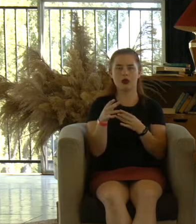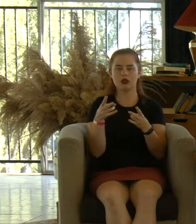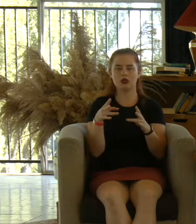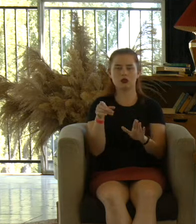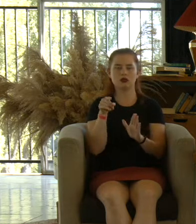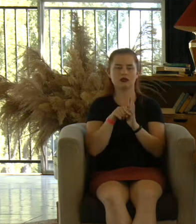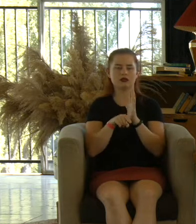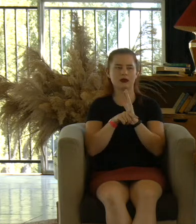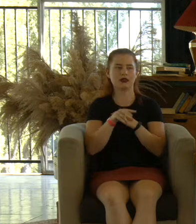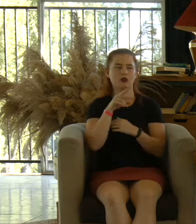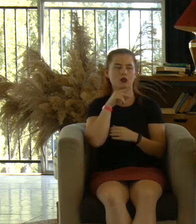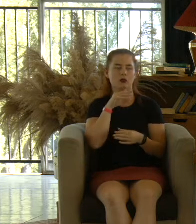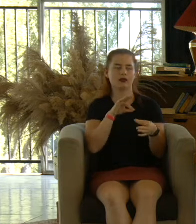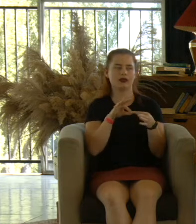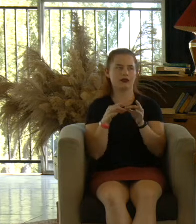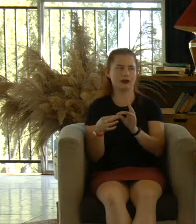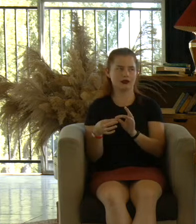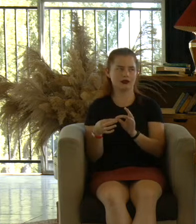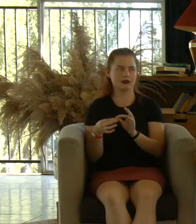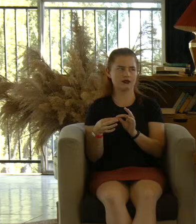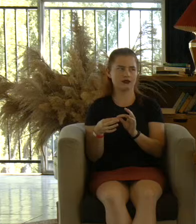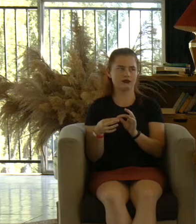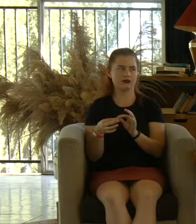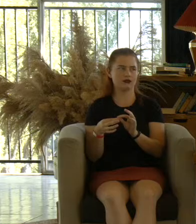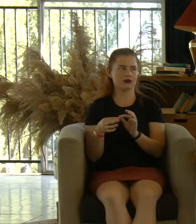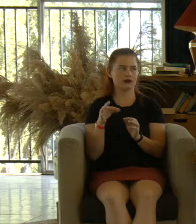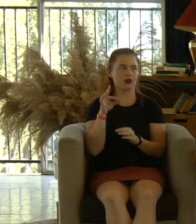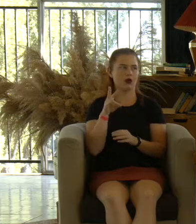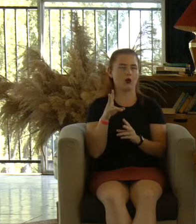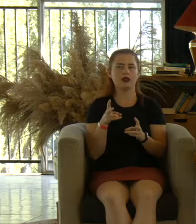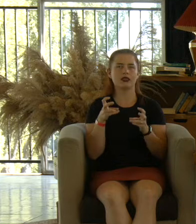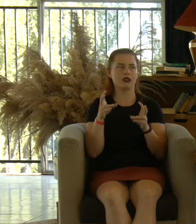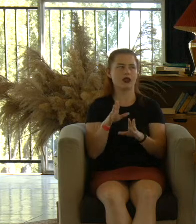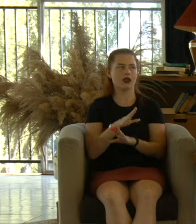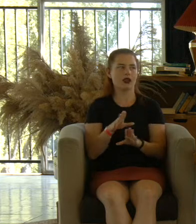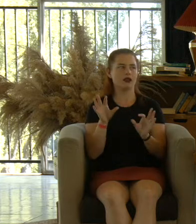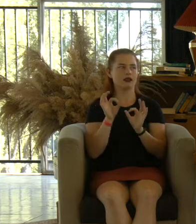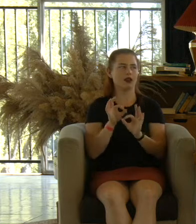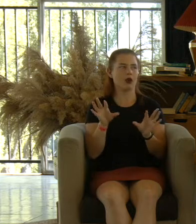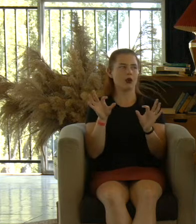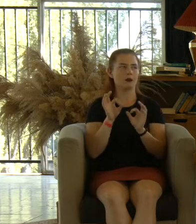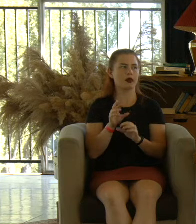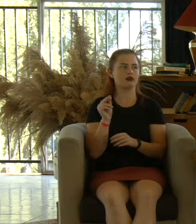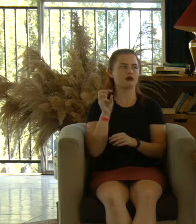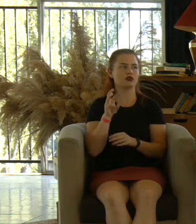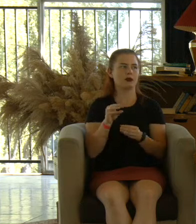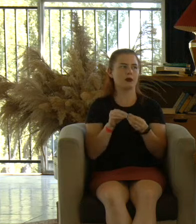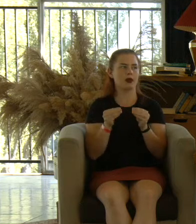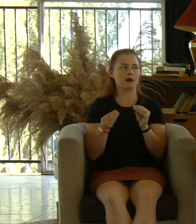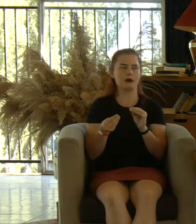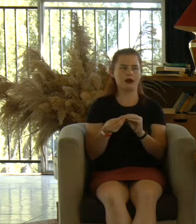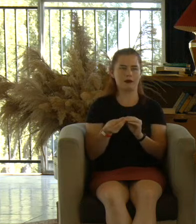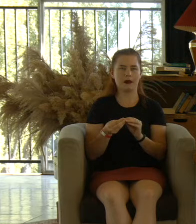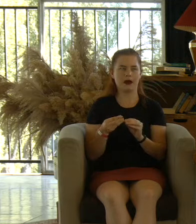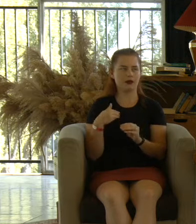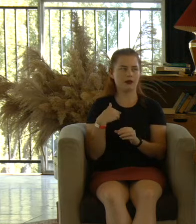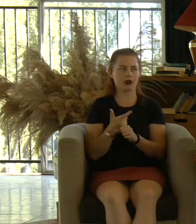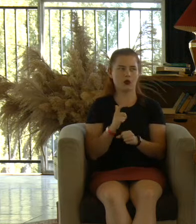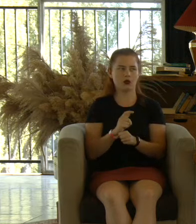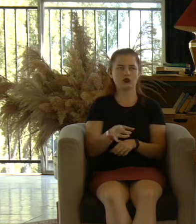смысла идиотский термин. Он никак не описан, никак не характеризуется. Но в чем проблематика? Мне очень